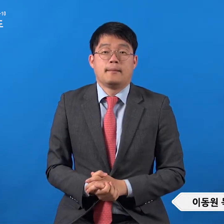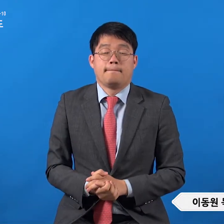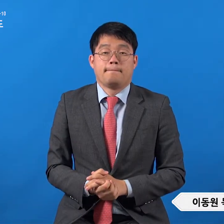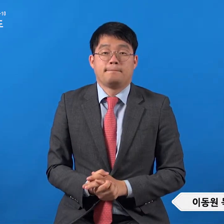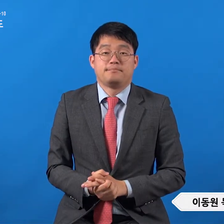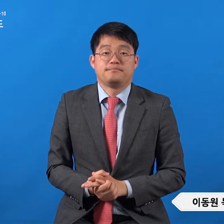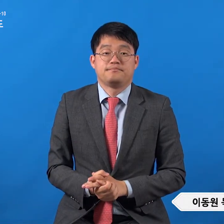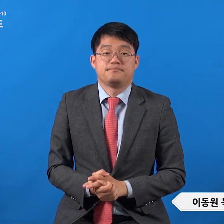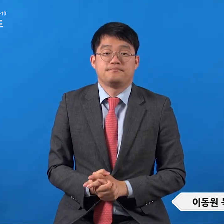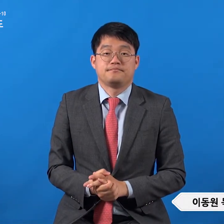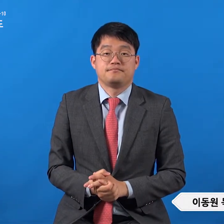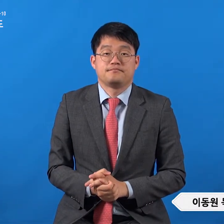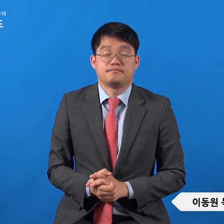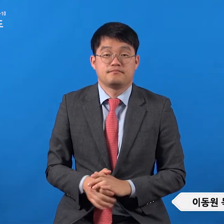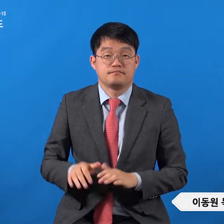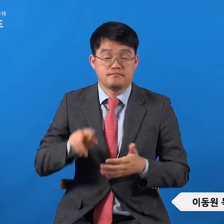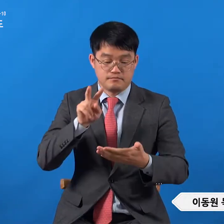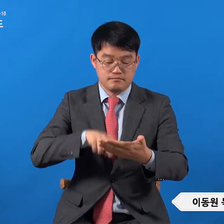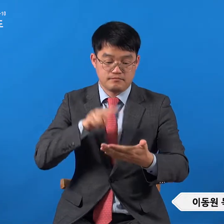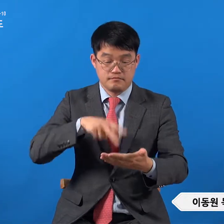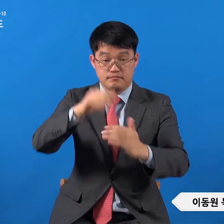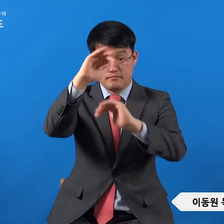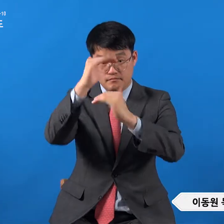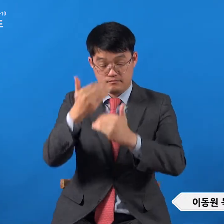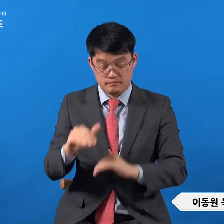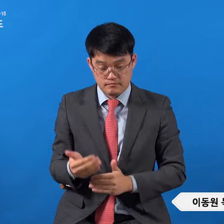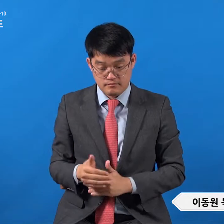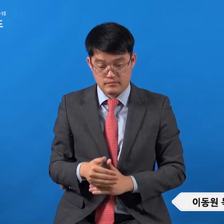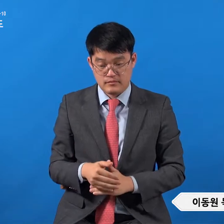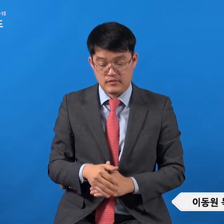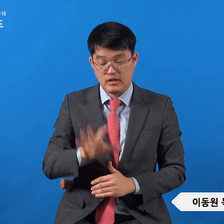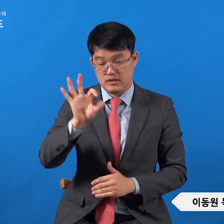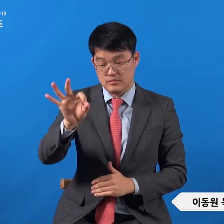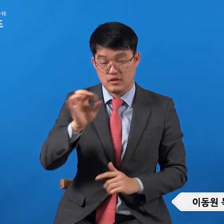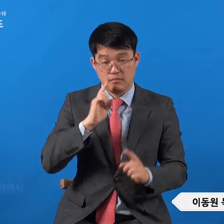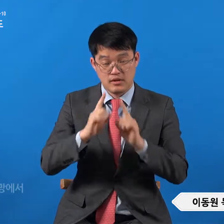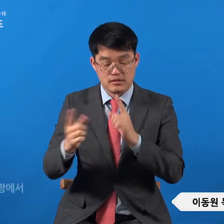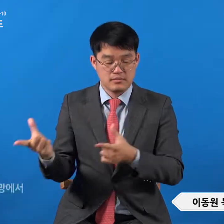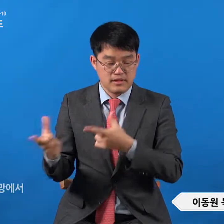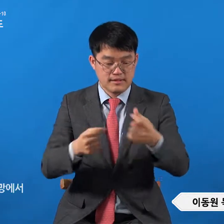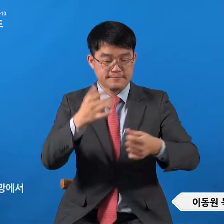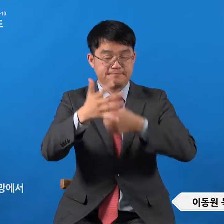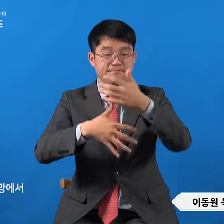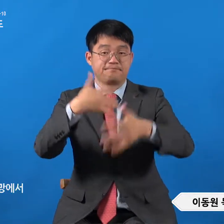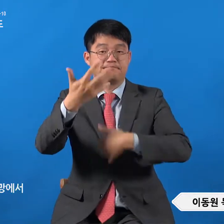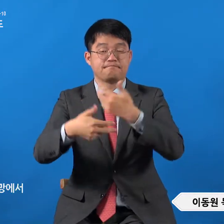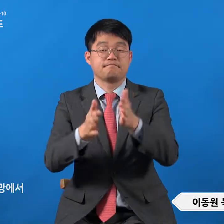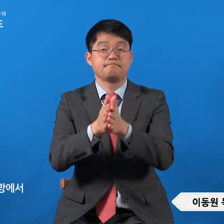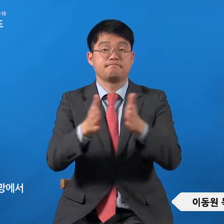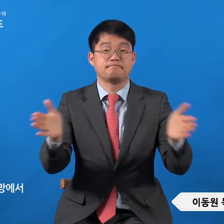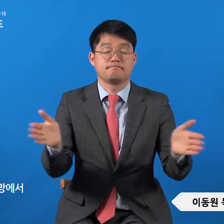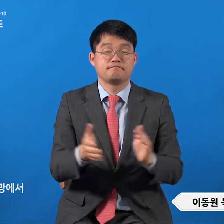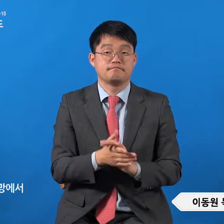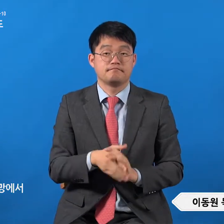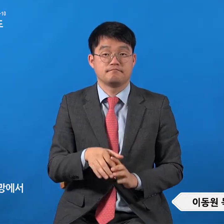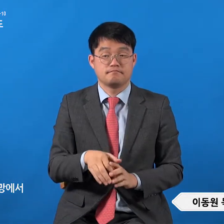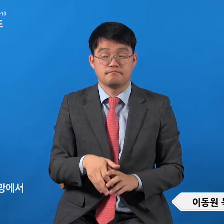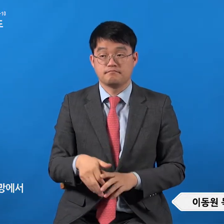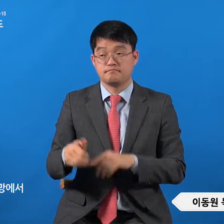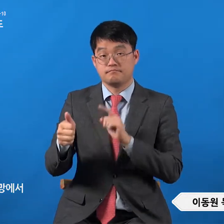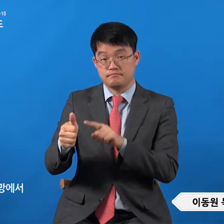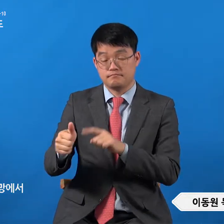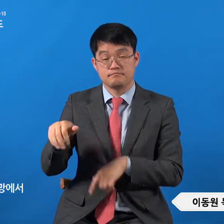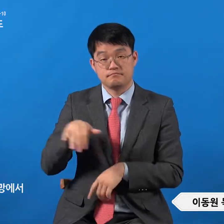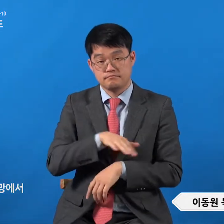합니다. 자, 본문의 10절의 말씀을 함께 같이 읽도록 하겠습니다. 10절 같이 읽어요. 시작.